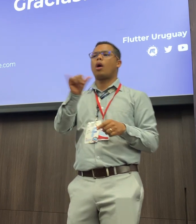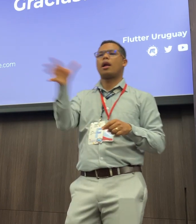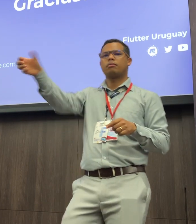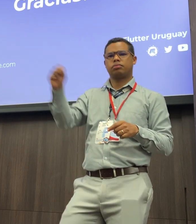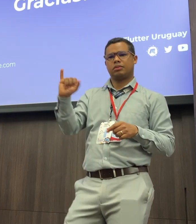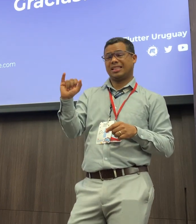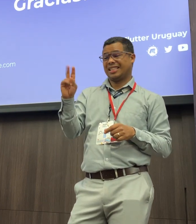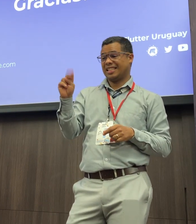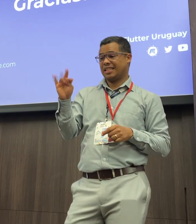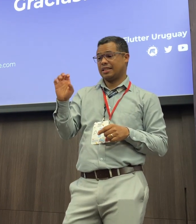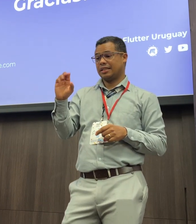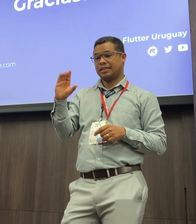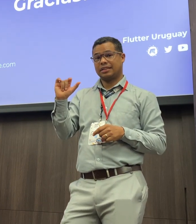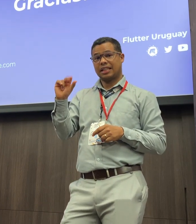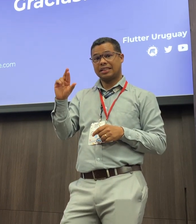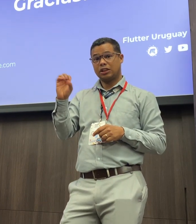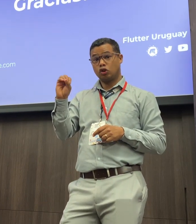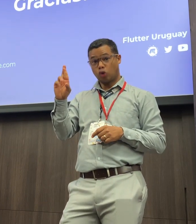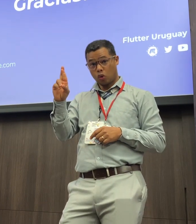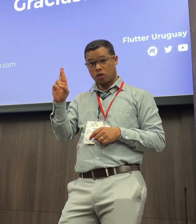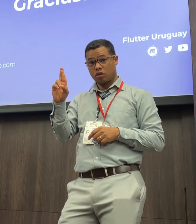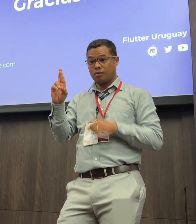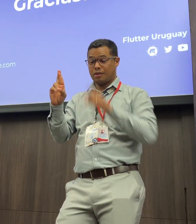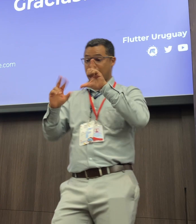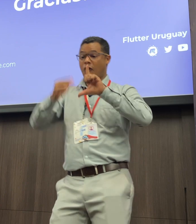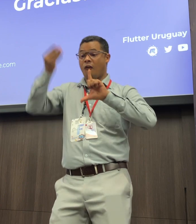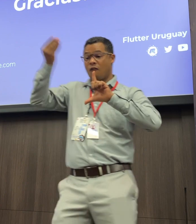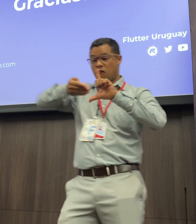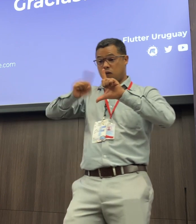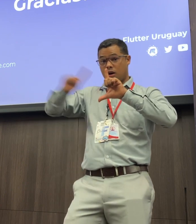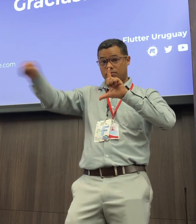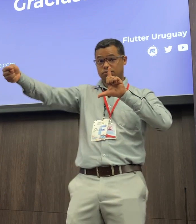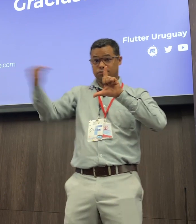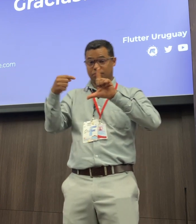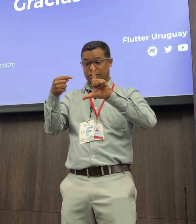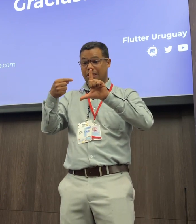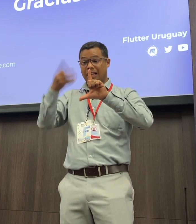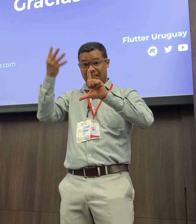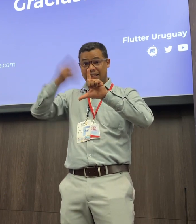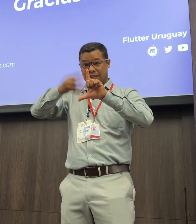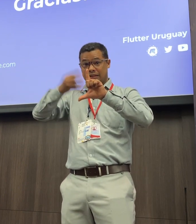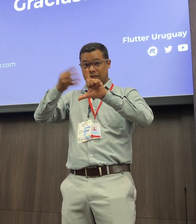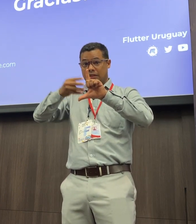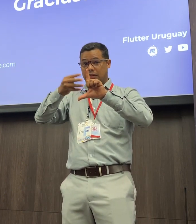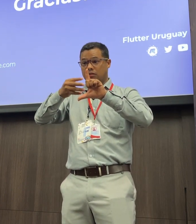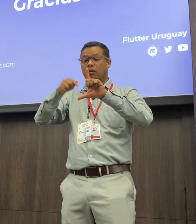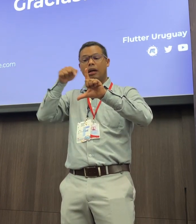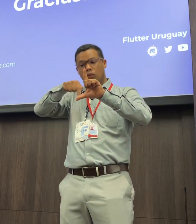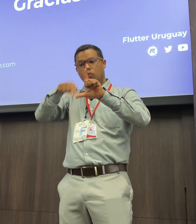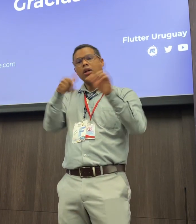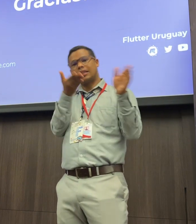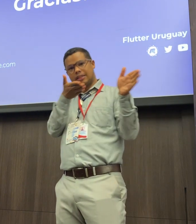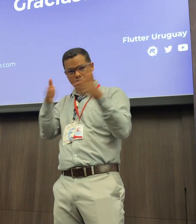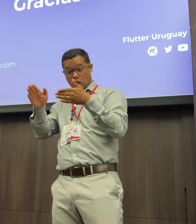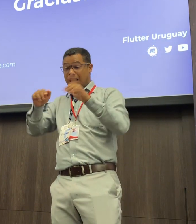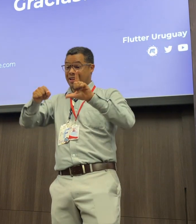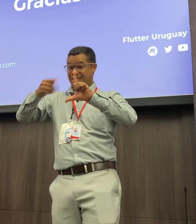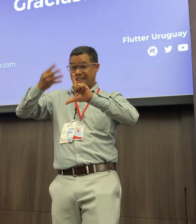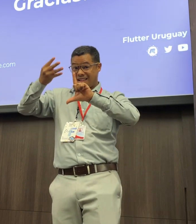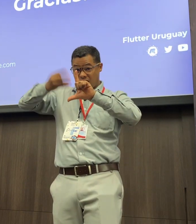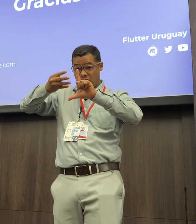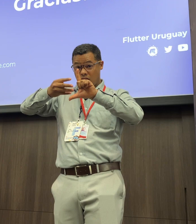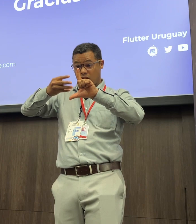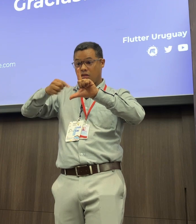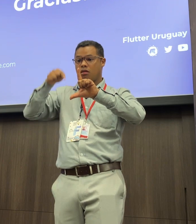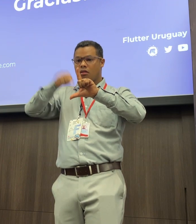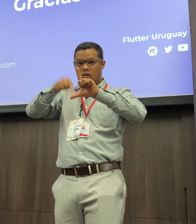estar pasando, bueno, del lado del frontend una sesión, y del lado del frontend vamos a validar